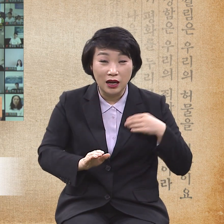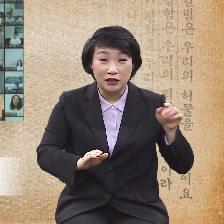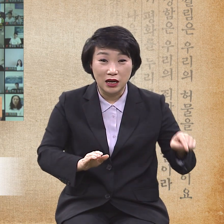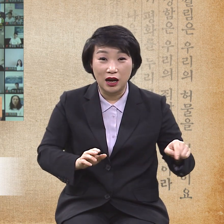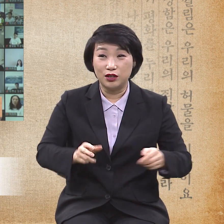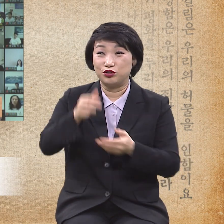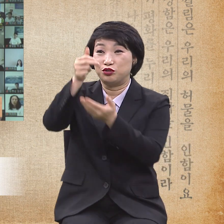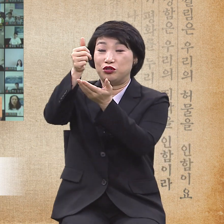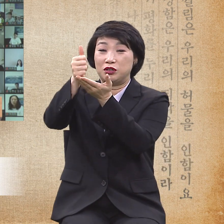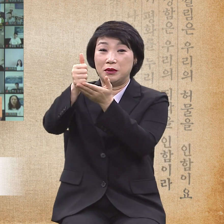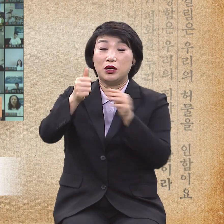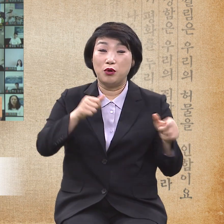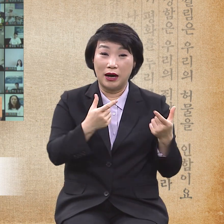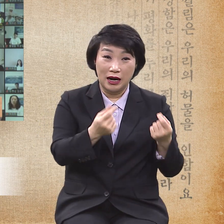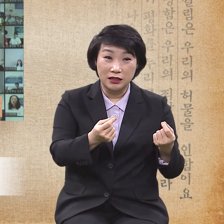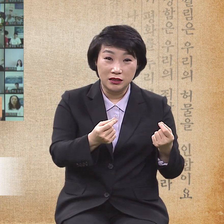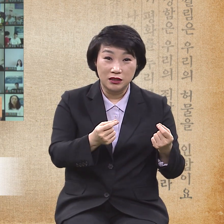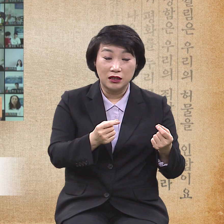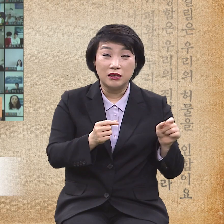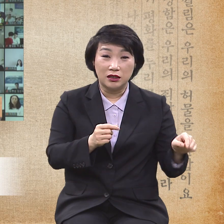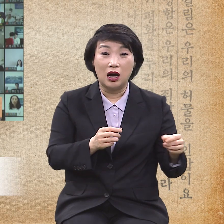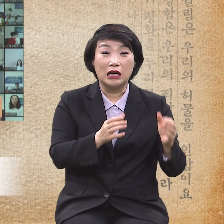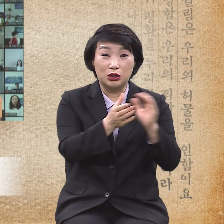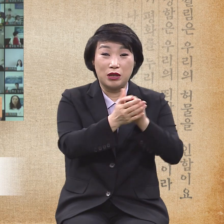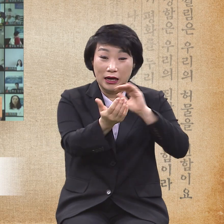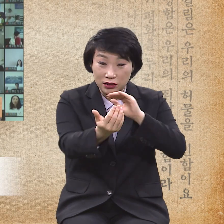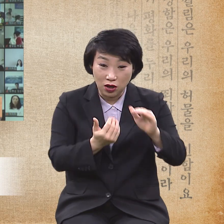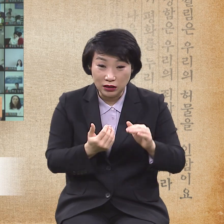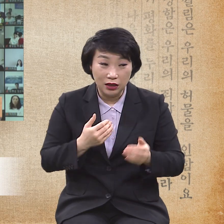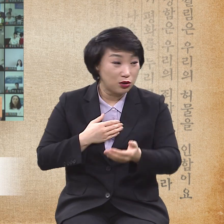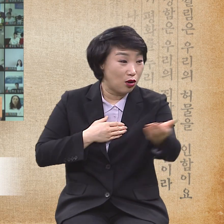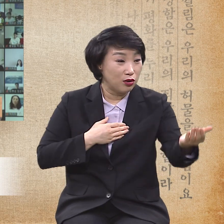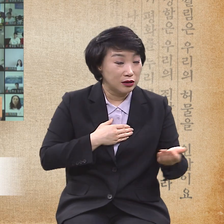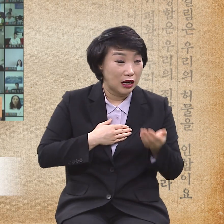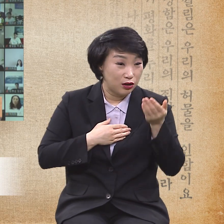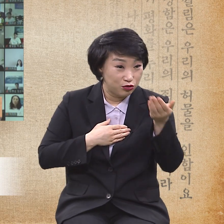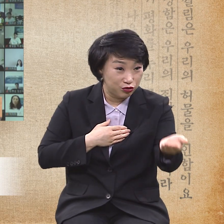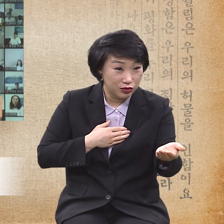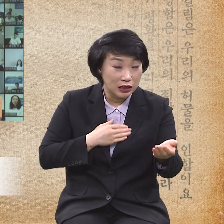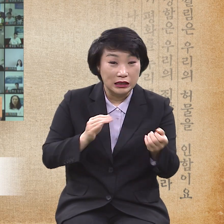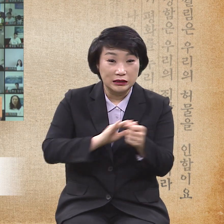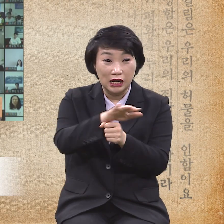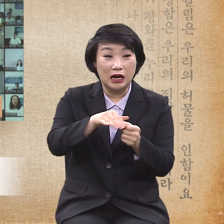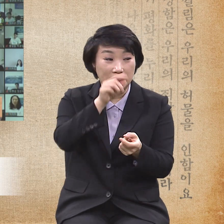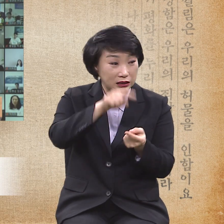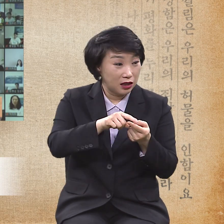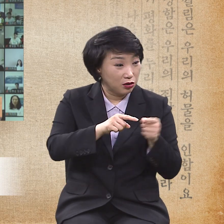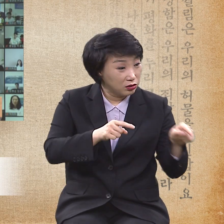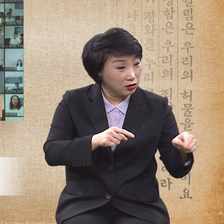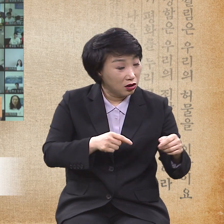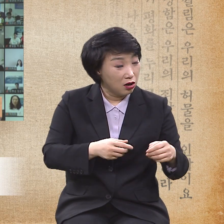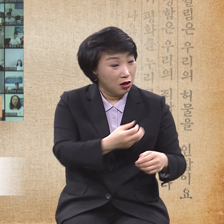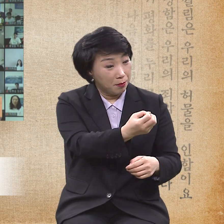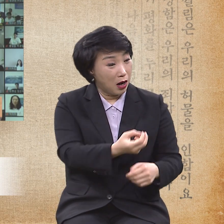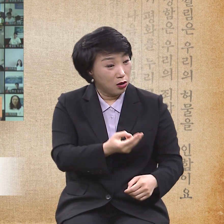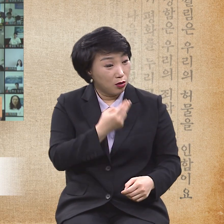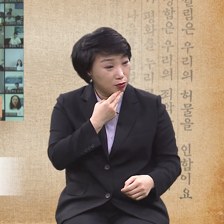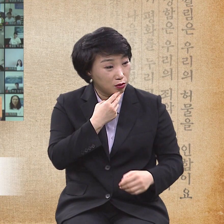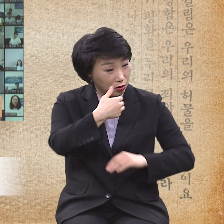그런데 주님이 그러기 전에 내가 너에게 준 사랑에 대해서는 말이